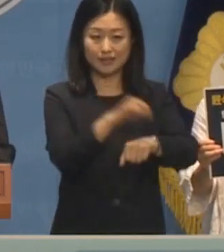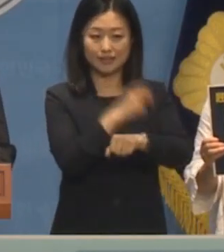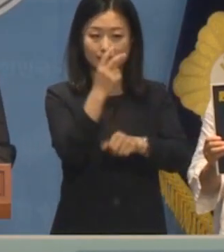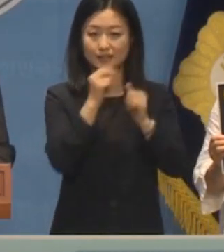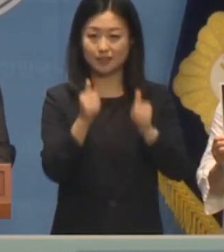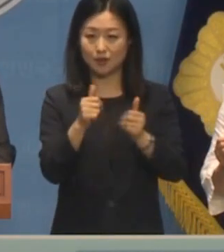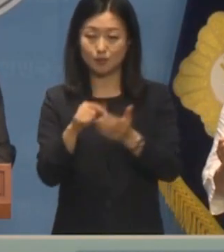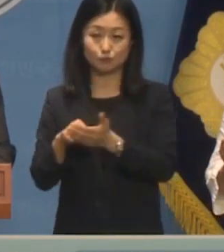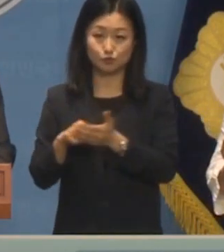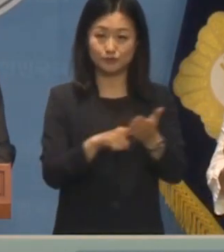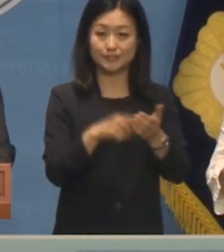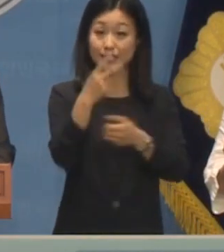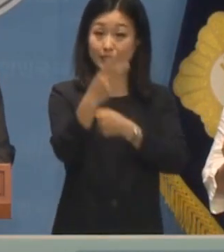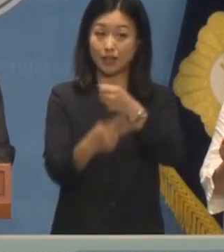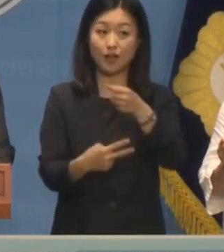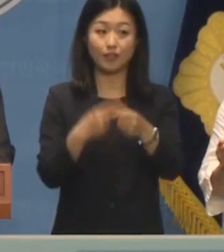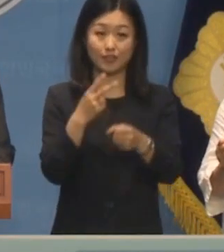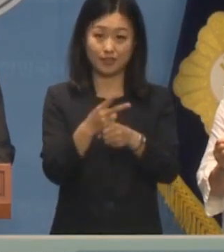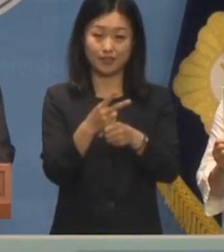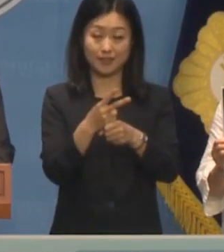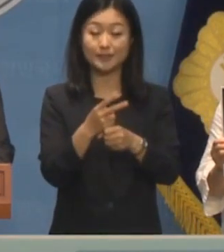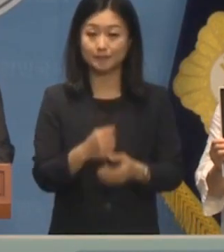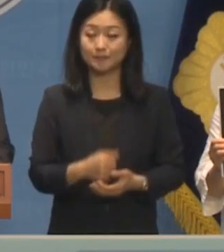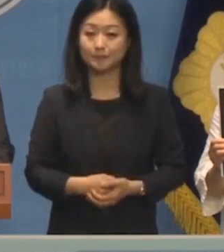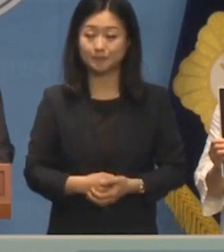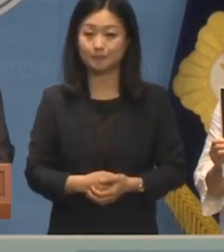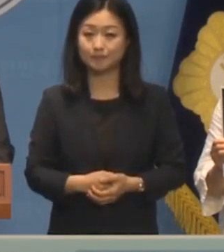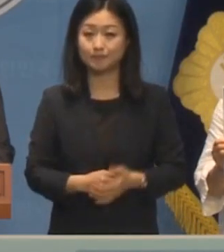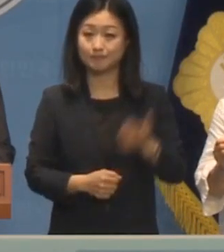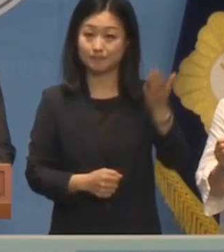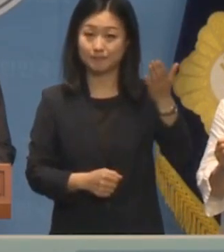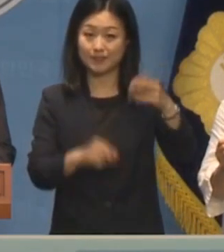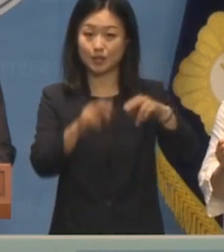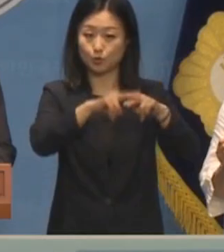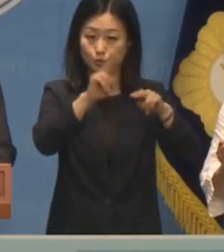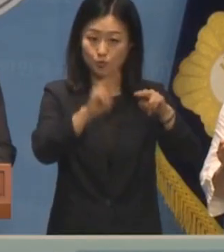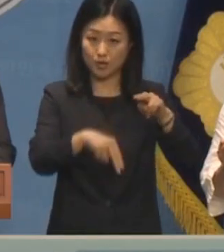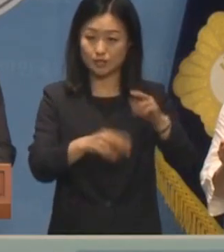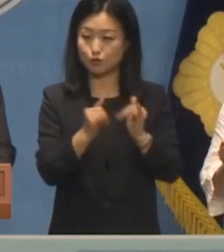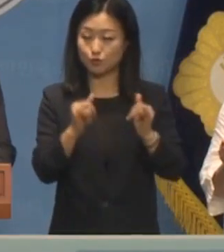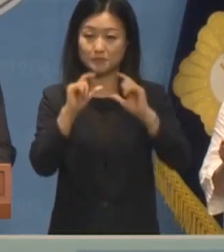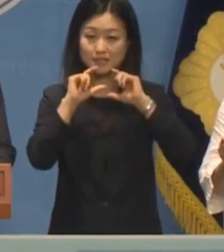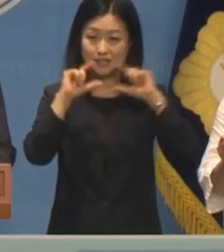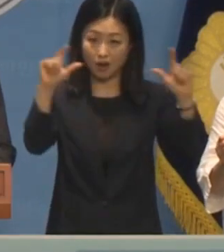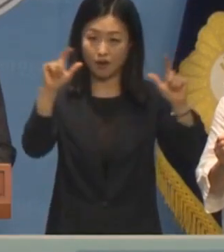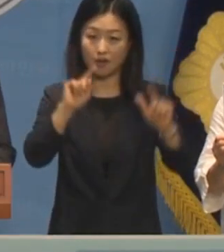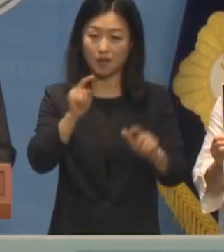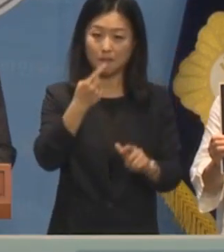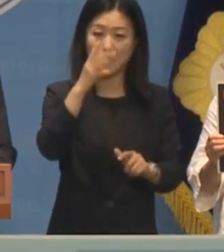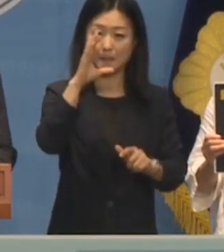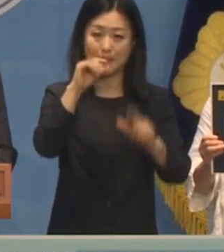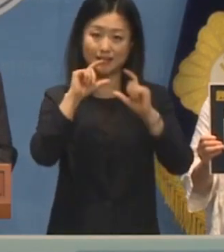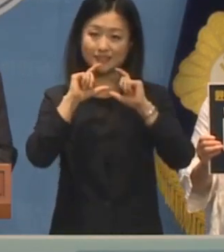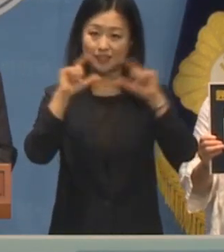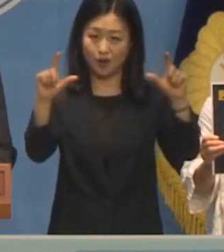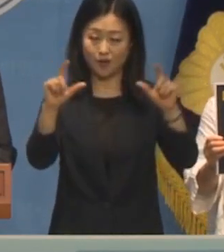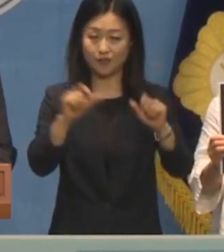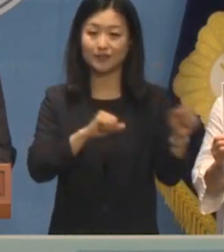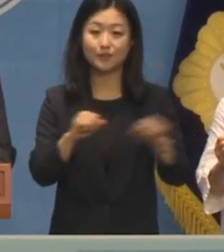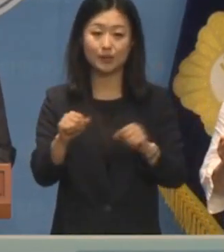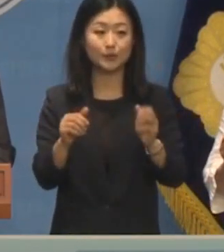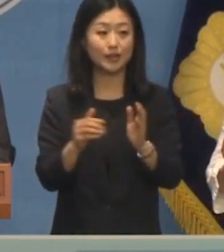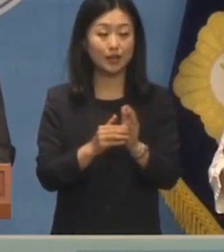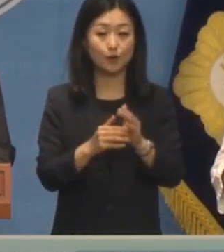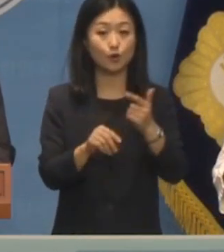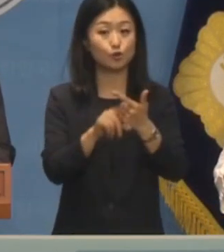넘게 진행해왔고요. 그동안 윤석열 퇴진 범국민 선언 100만 선언을 진행해왔고